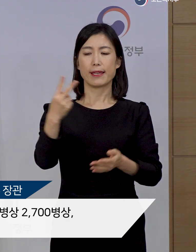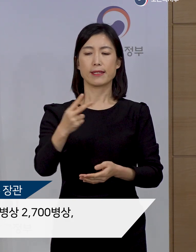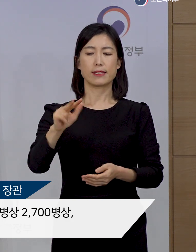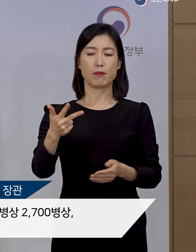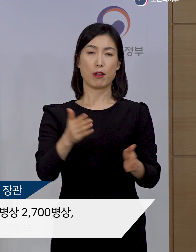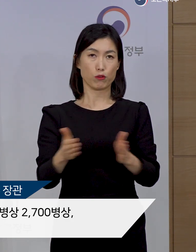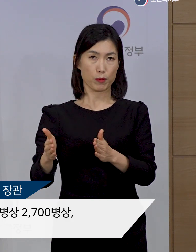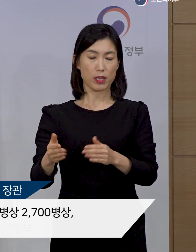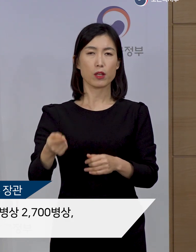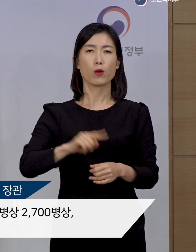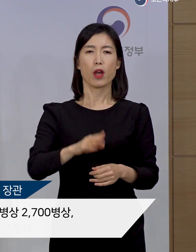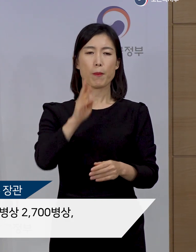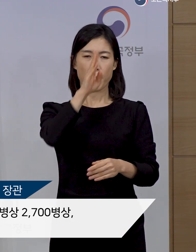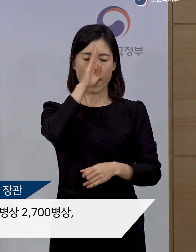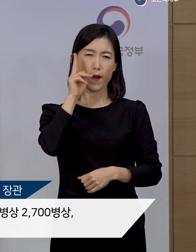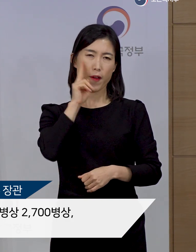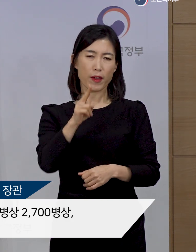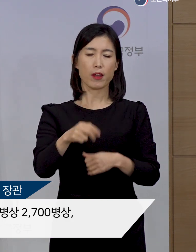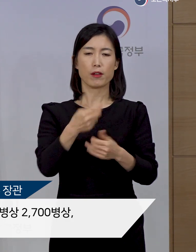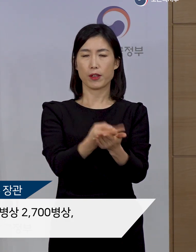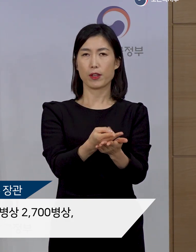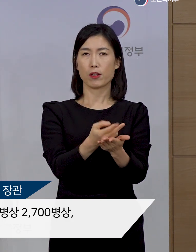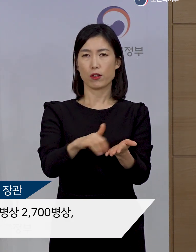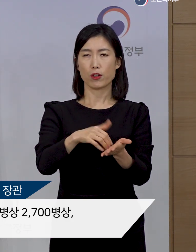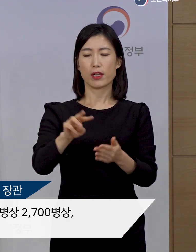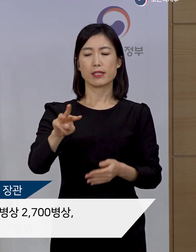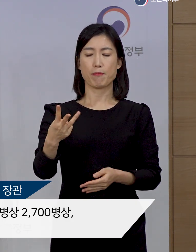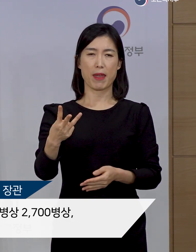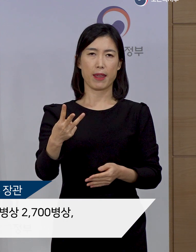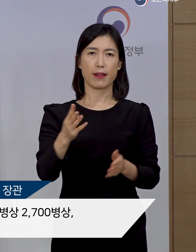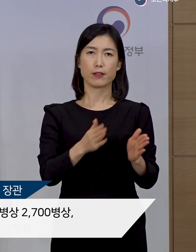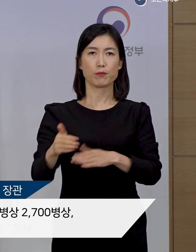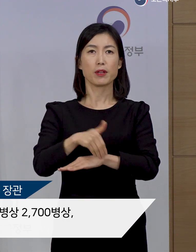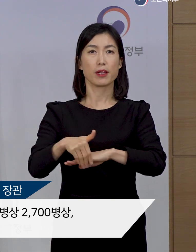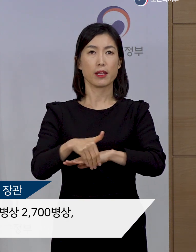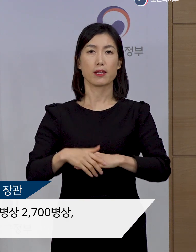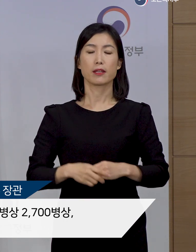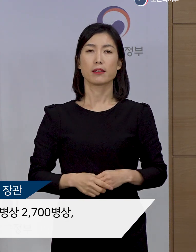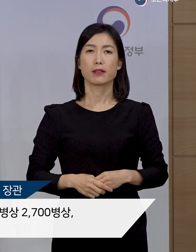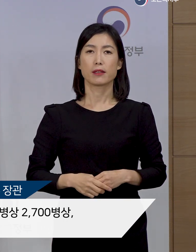2,700병상, 중증환자 치료병상 300병상입니다.